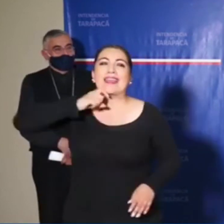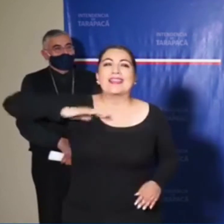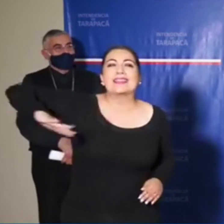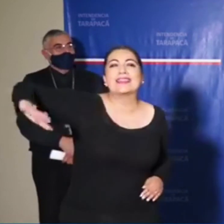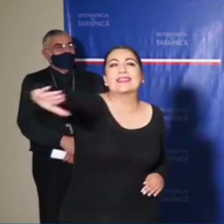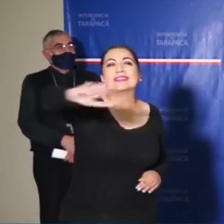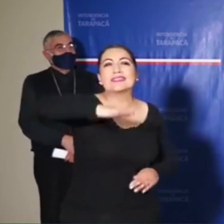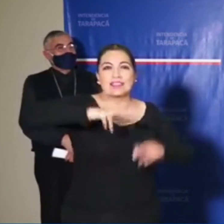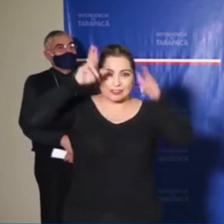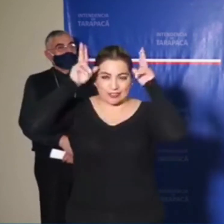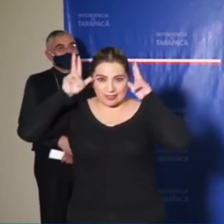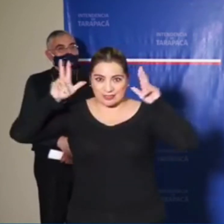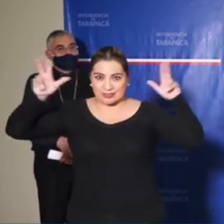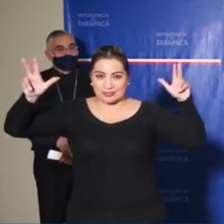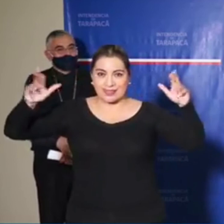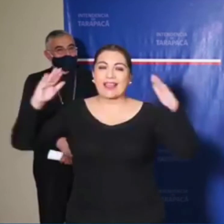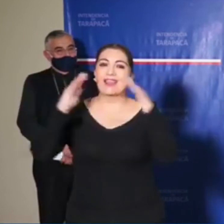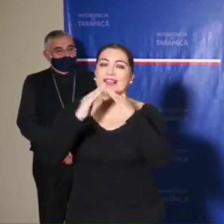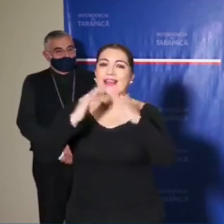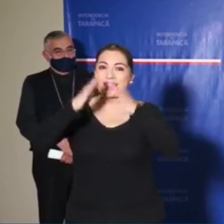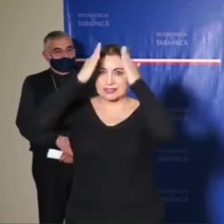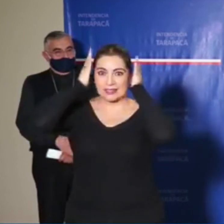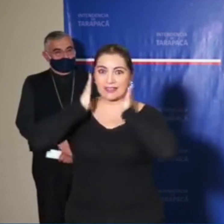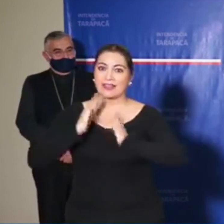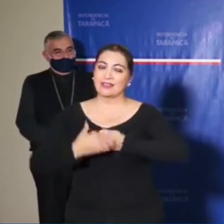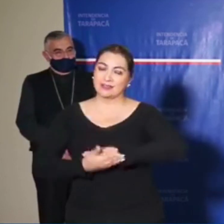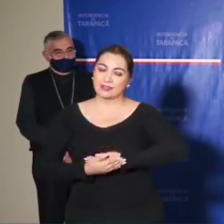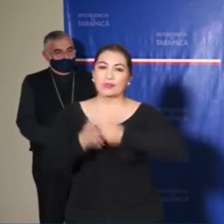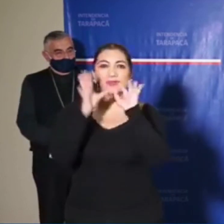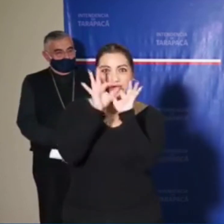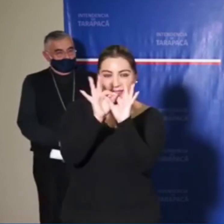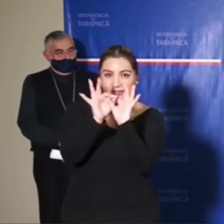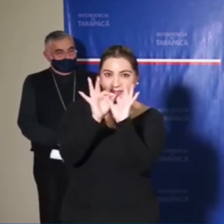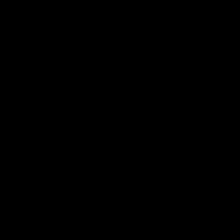en la casa de la Carmelita, si Dios así nos presta la vida. Muchas gracias. Muchas gracias.